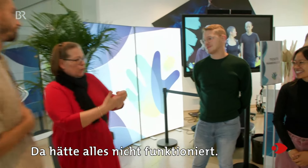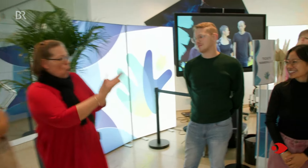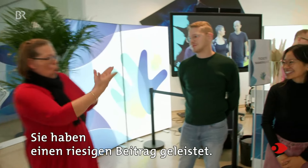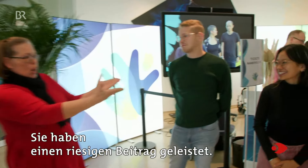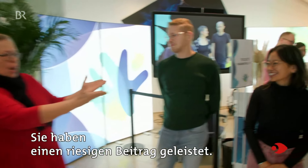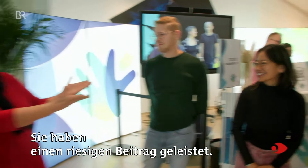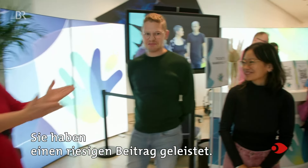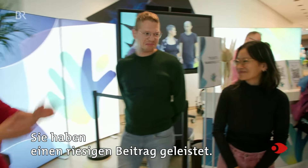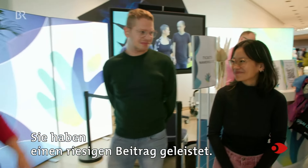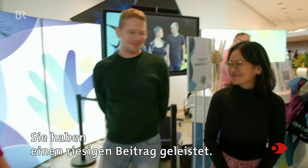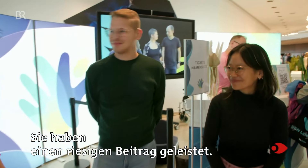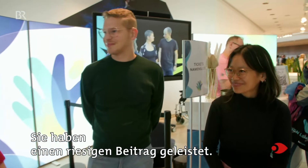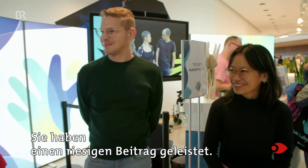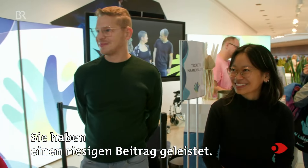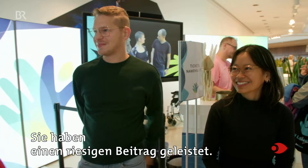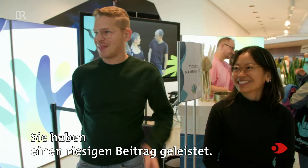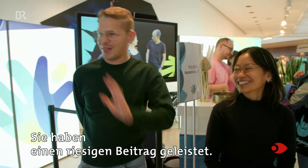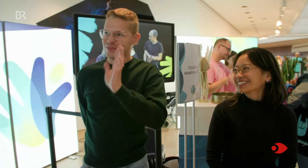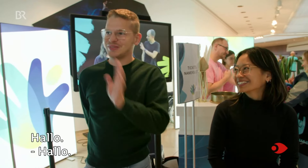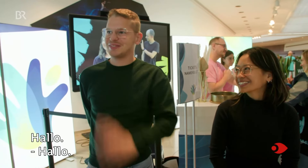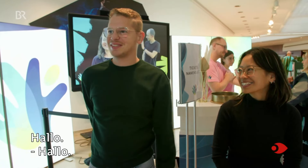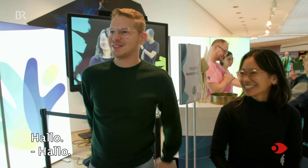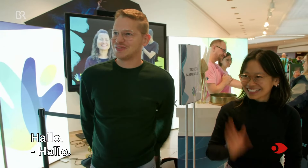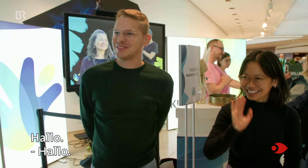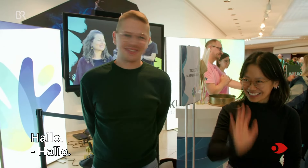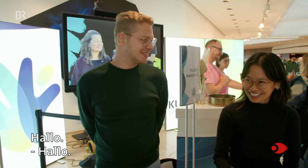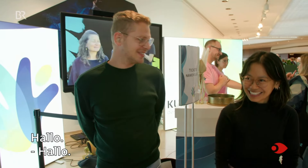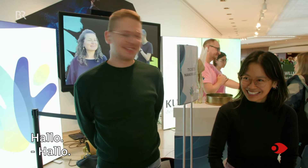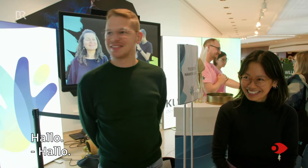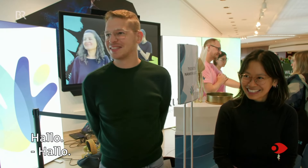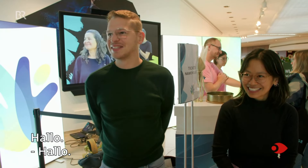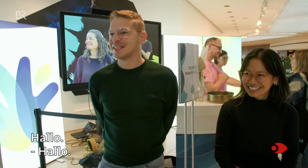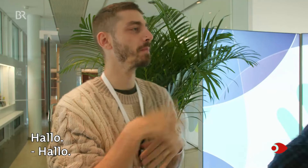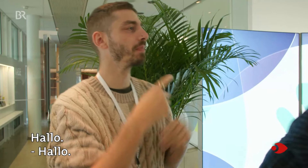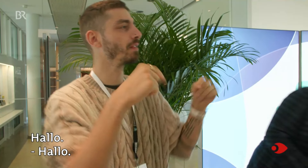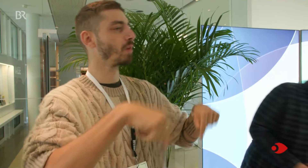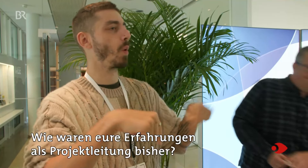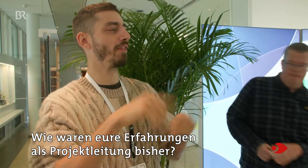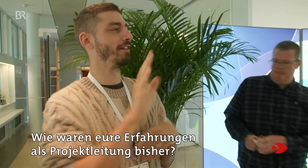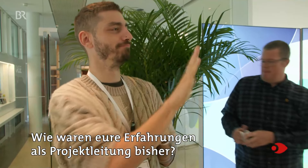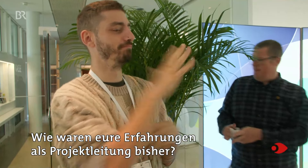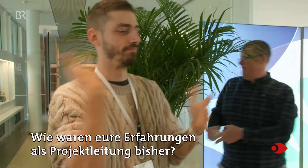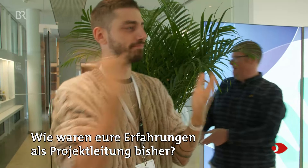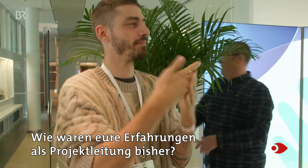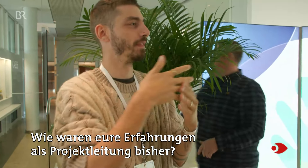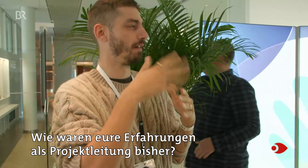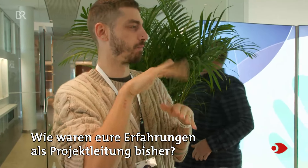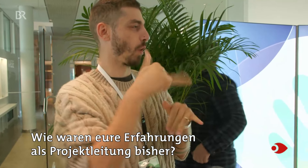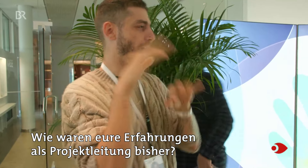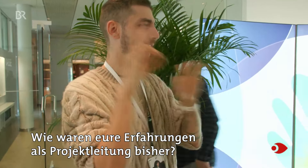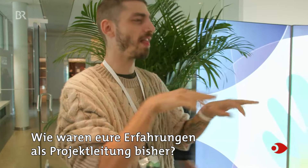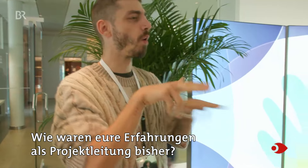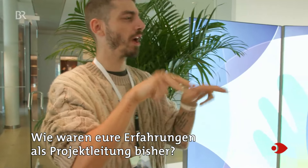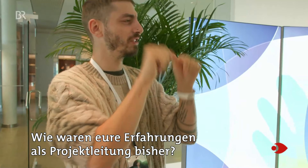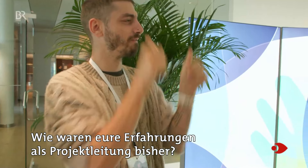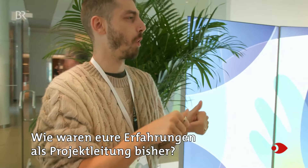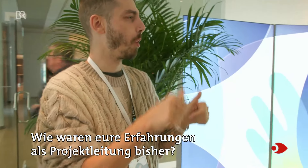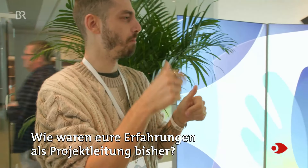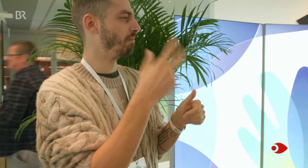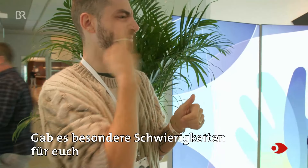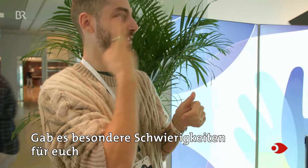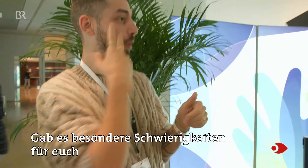funktioniert. Sie haben einen riesigen Beitrag geleistet. Hallo. Hallo. Wie waren eure Erfahrungen als